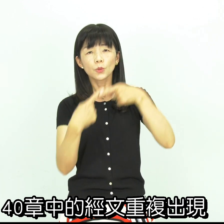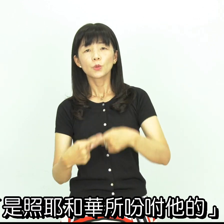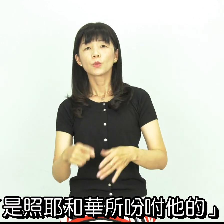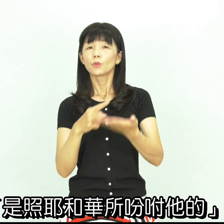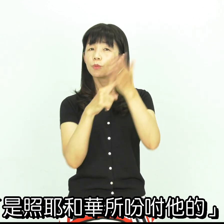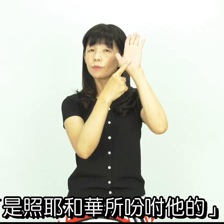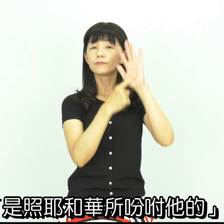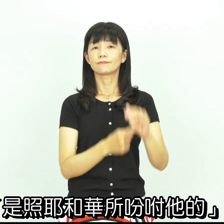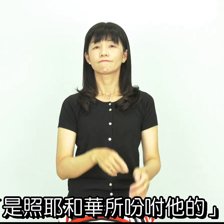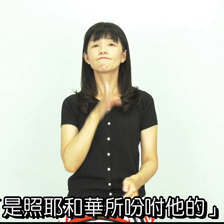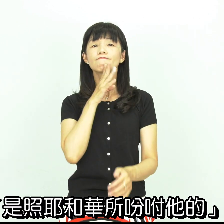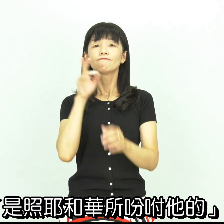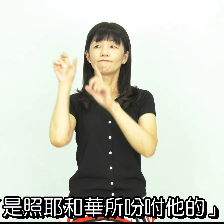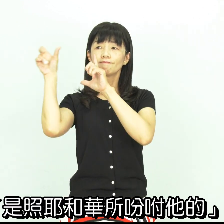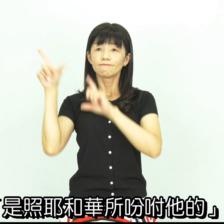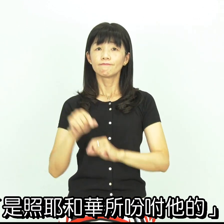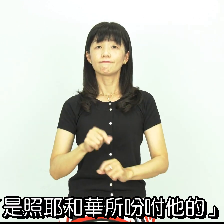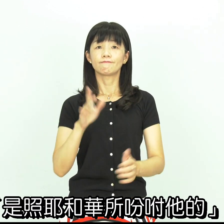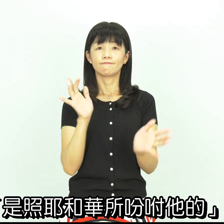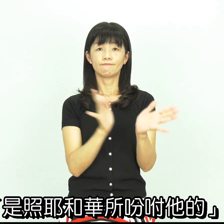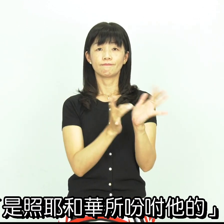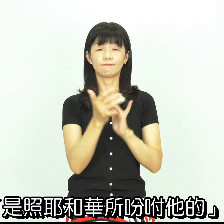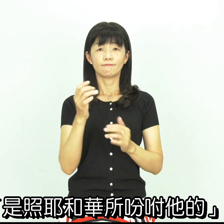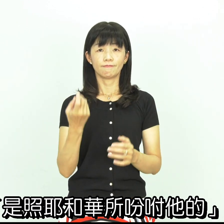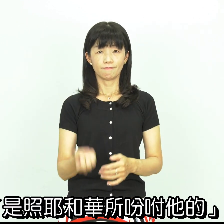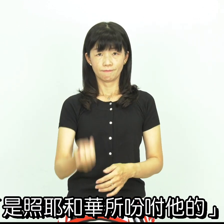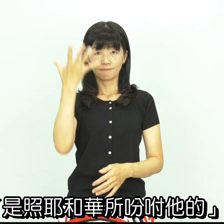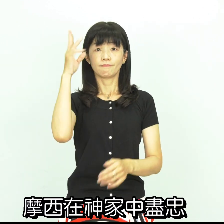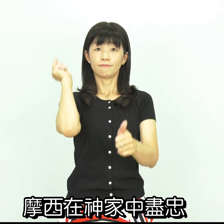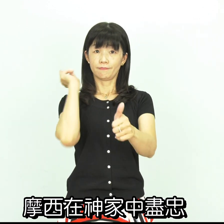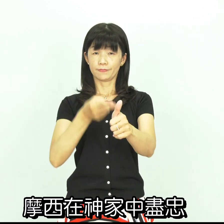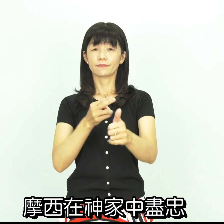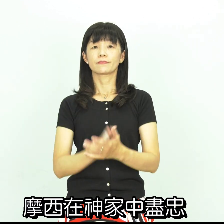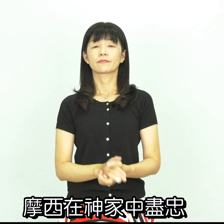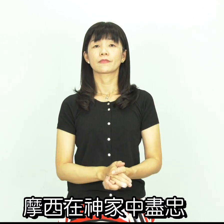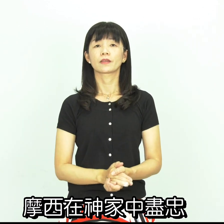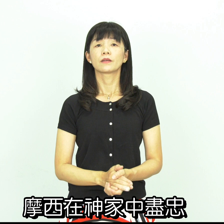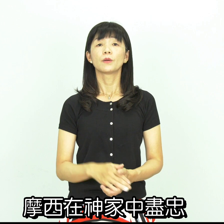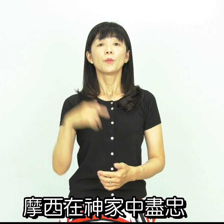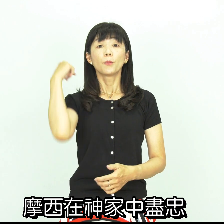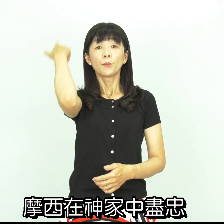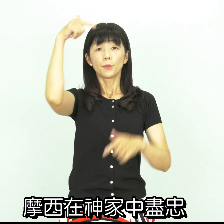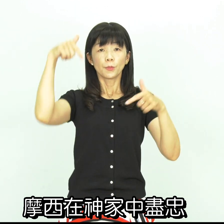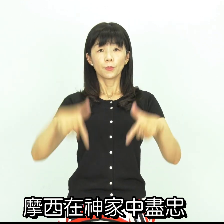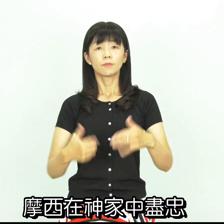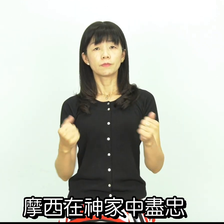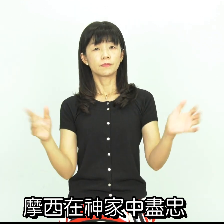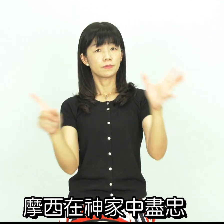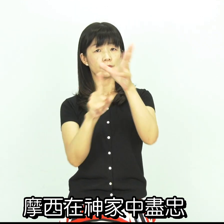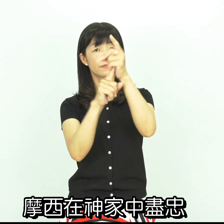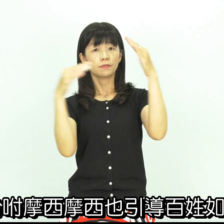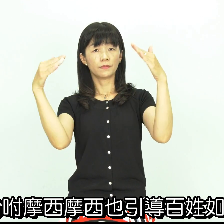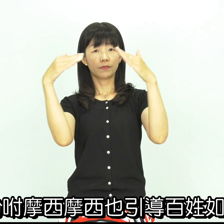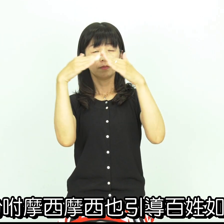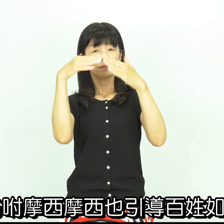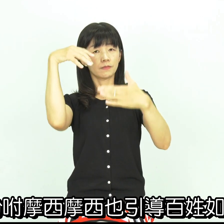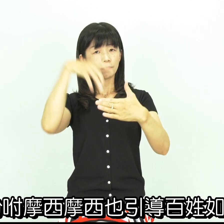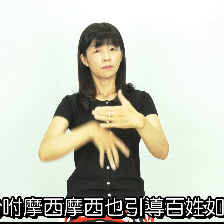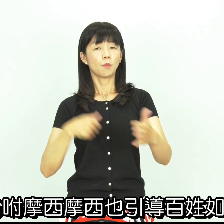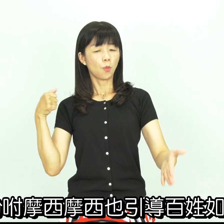是照耶和华所吩咐他的。摩西在神家敬忠，神如何